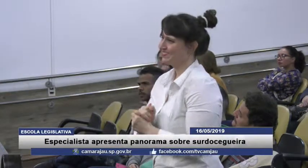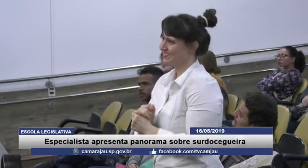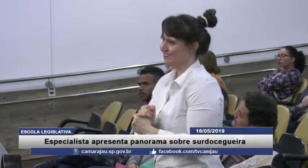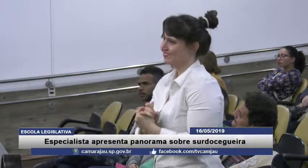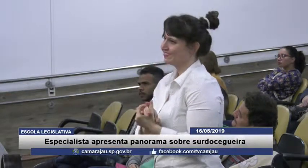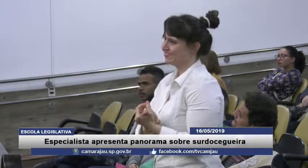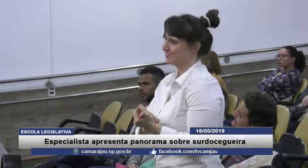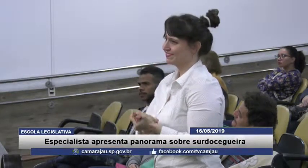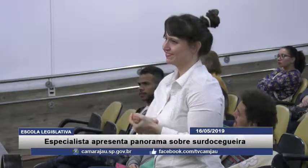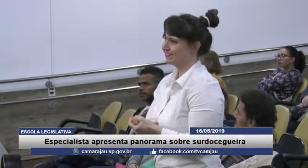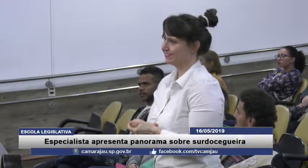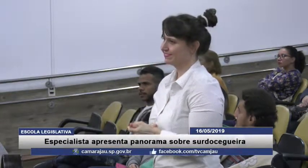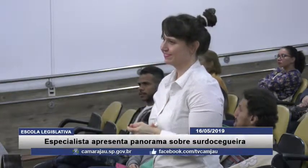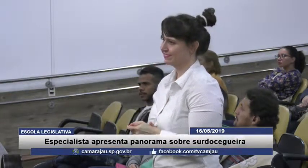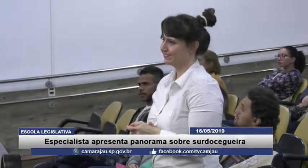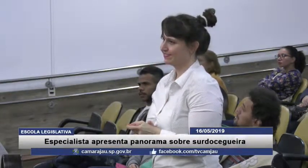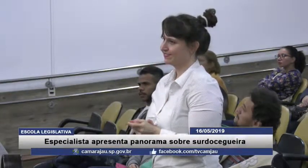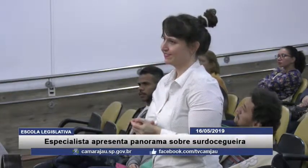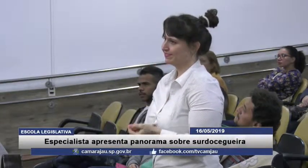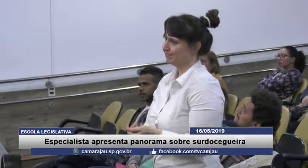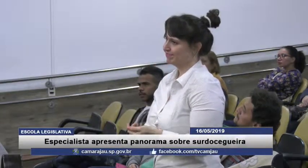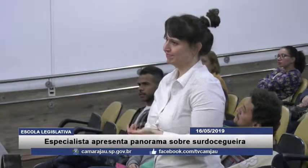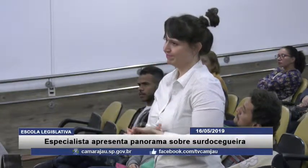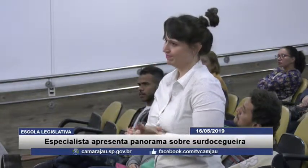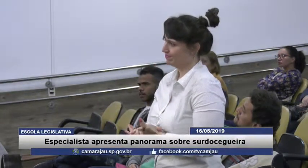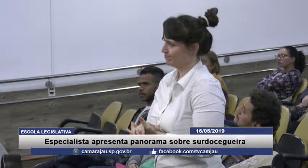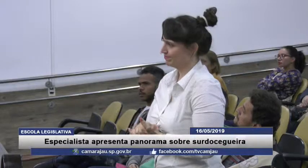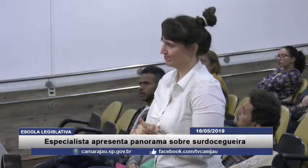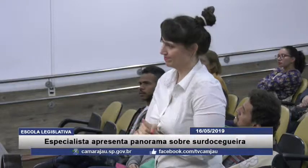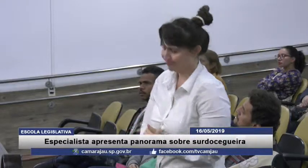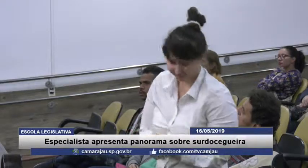pessoa surda, ela precisa ser presente, e isso é muito importante.